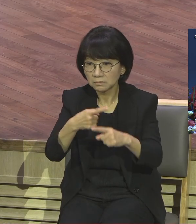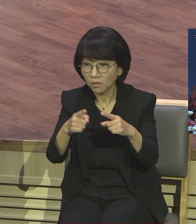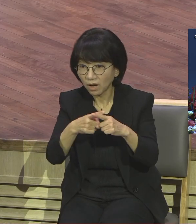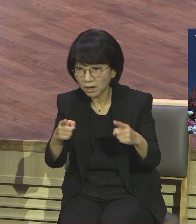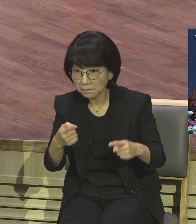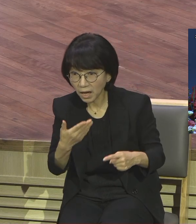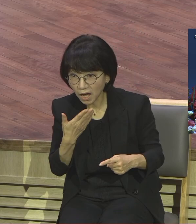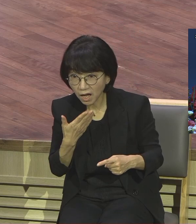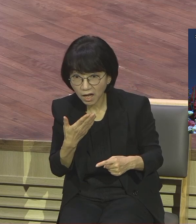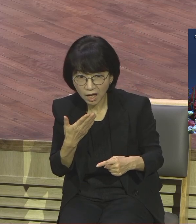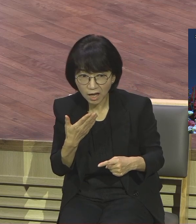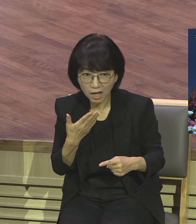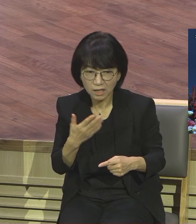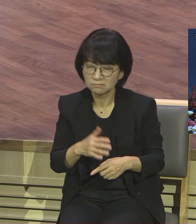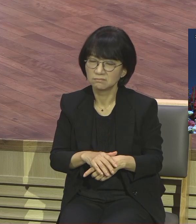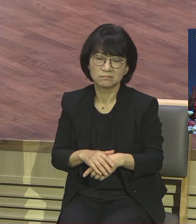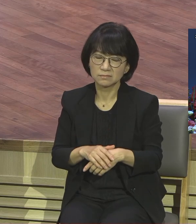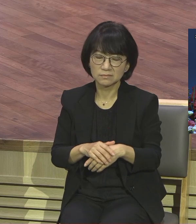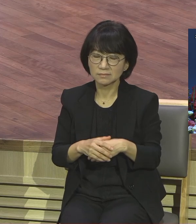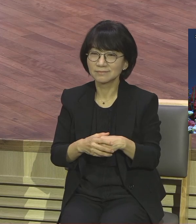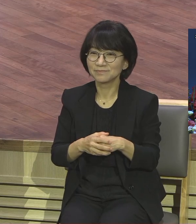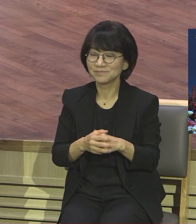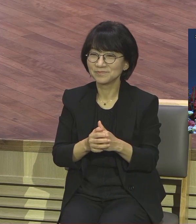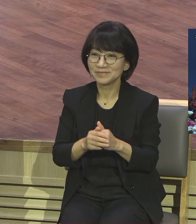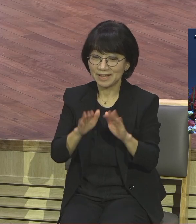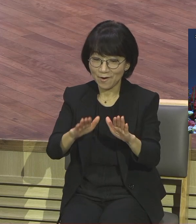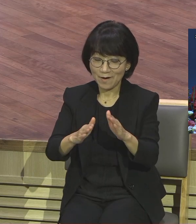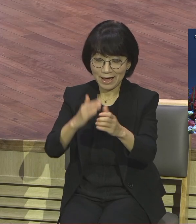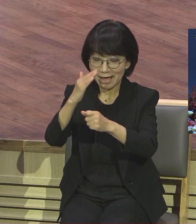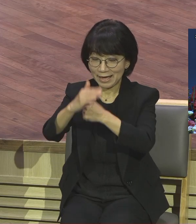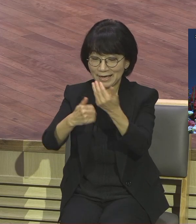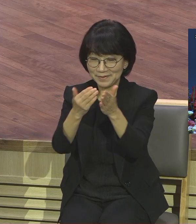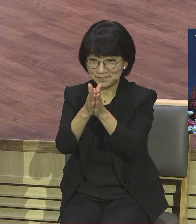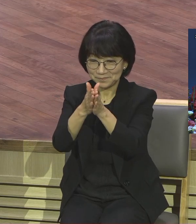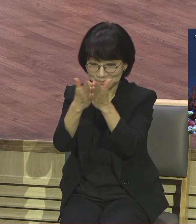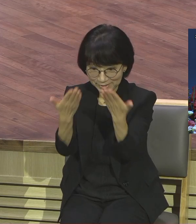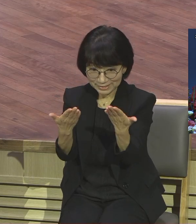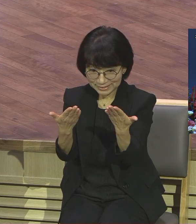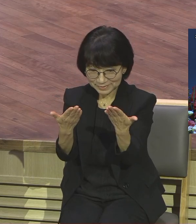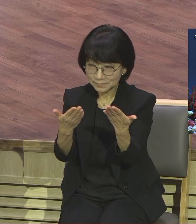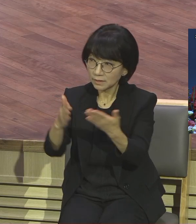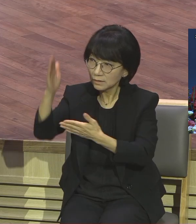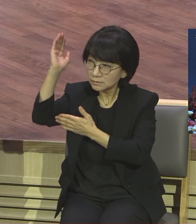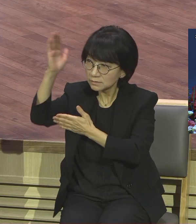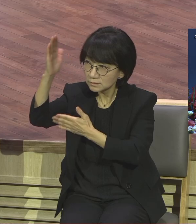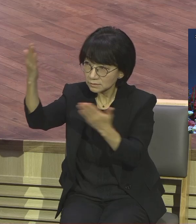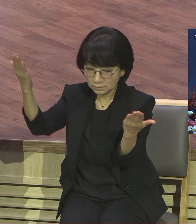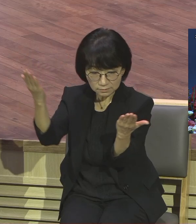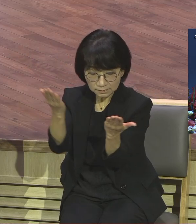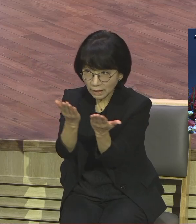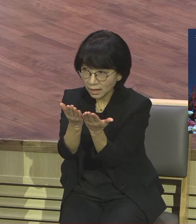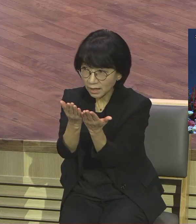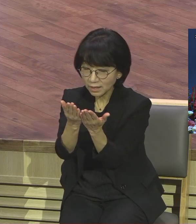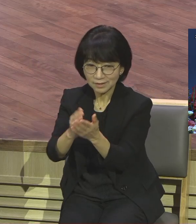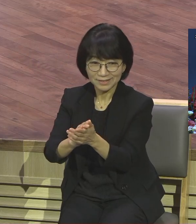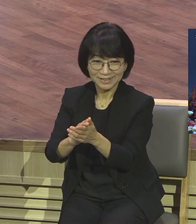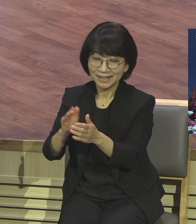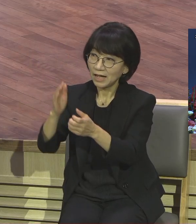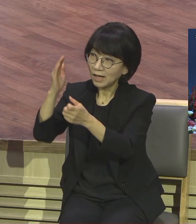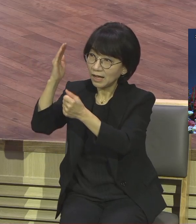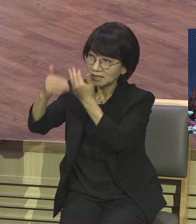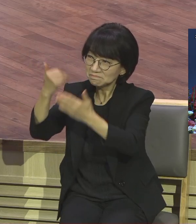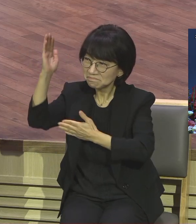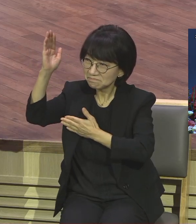사람이 전능하지도 않는데 말씀에 근거해야 돼. 말씀, 하나님의 말씀에 근거해서 하냐 안 하냐,